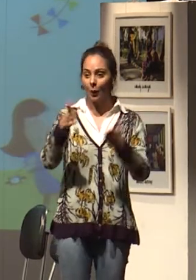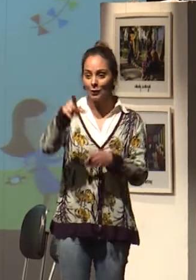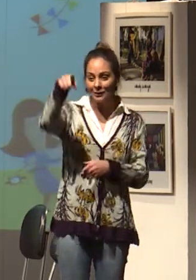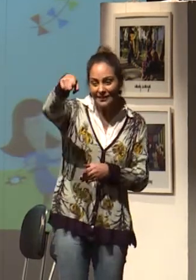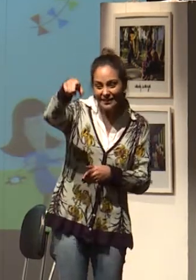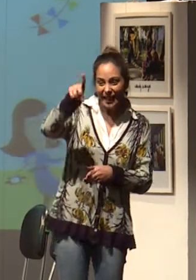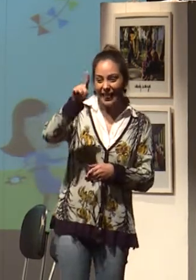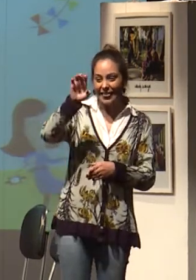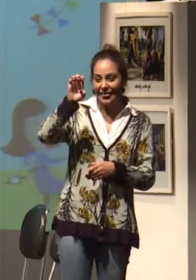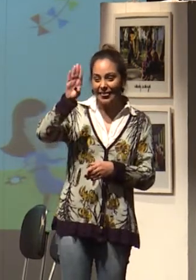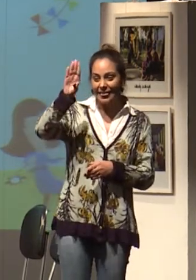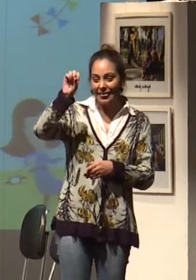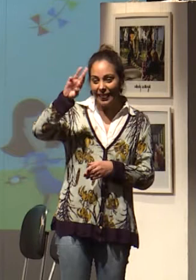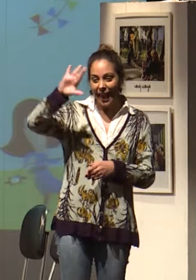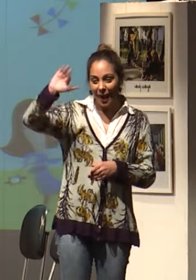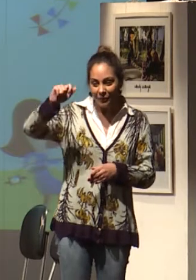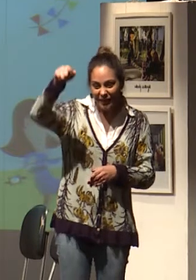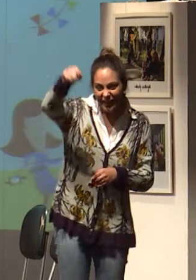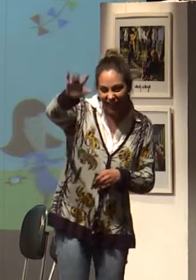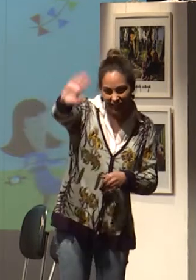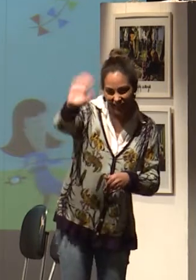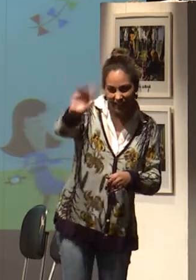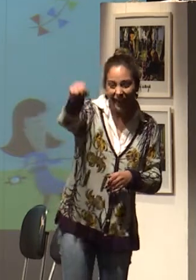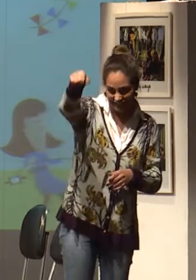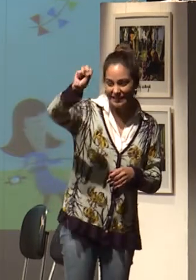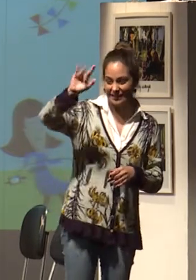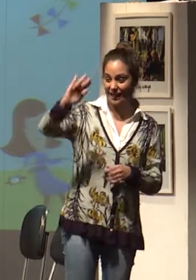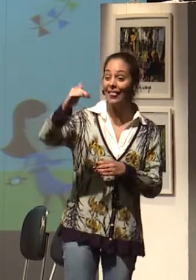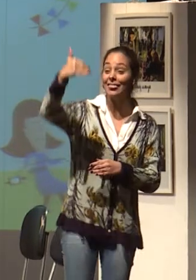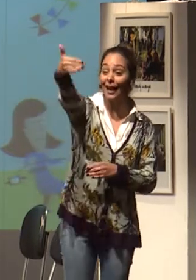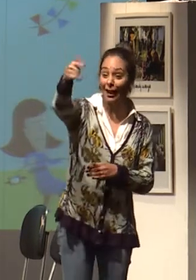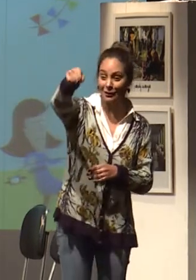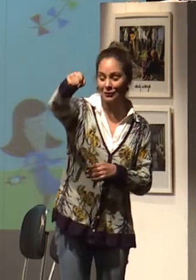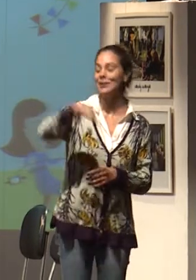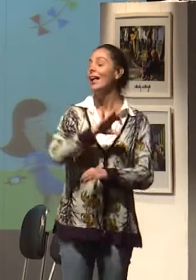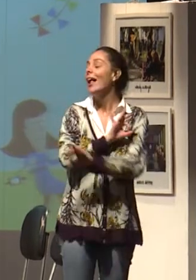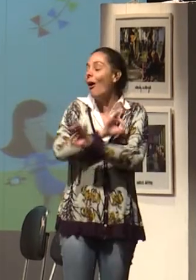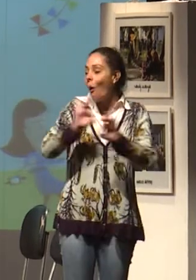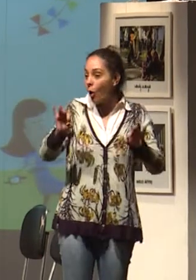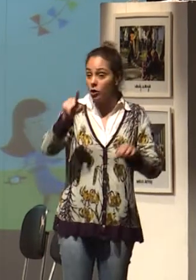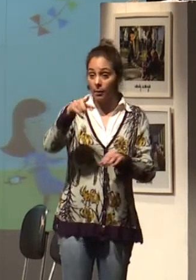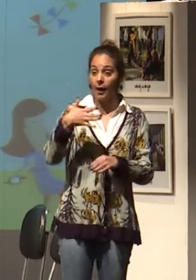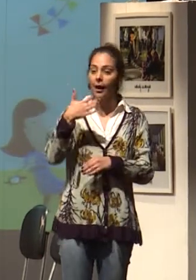encontrei agora, que está sentado ali, a Débora, ela está lá atrás. Ela é